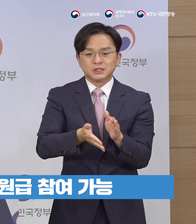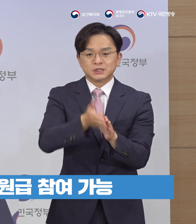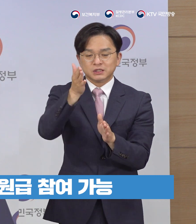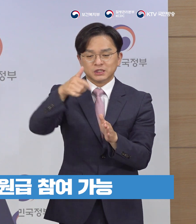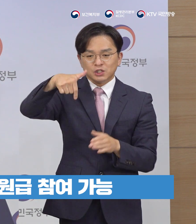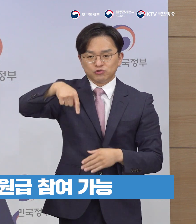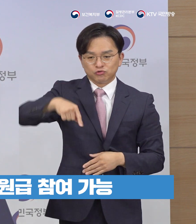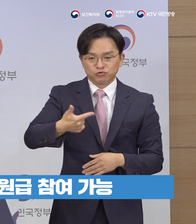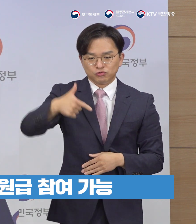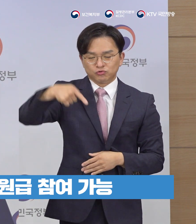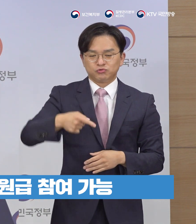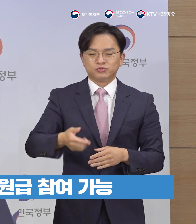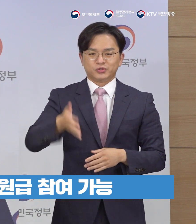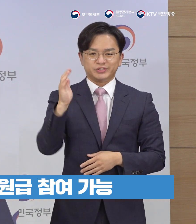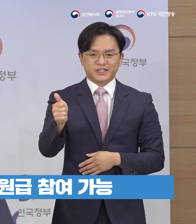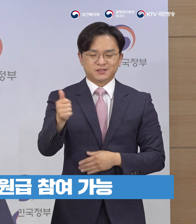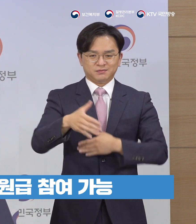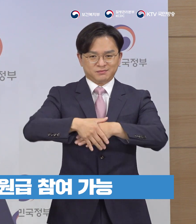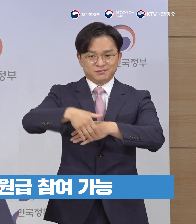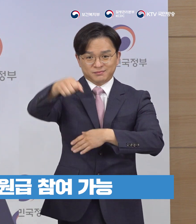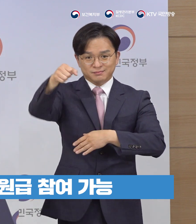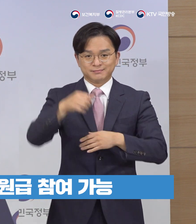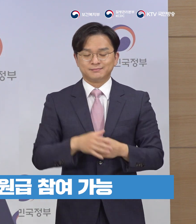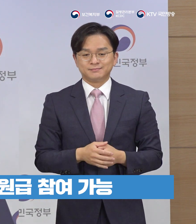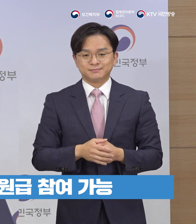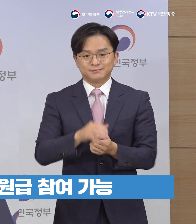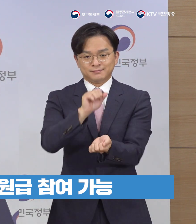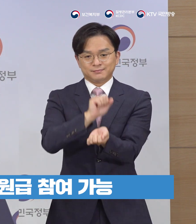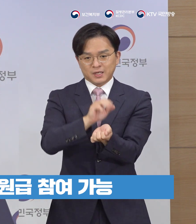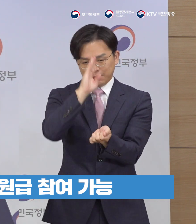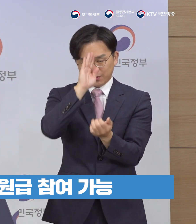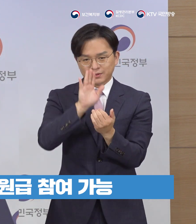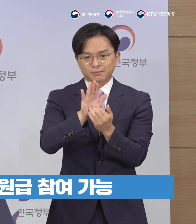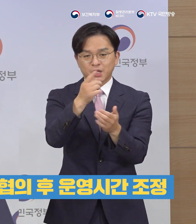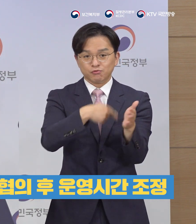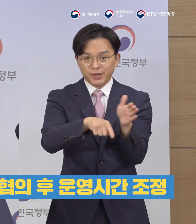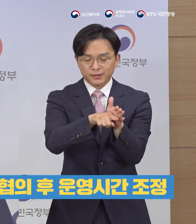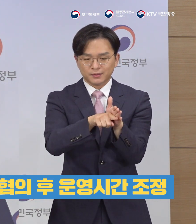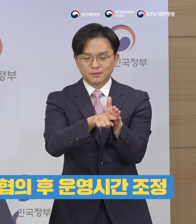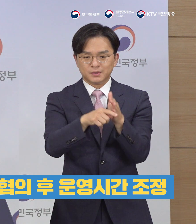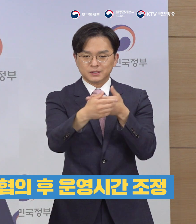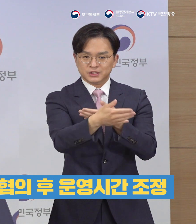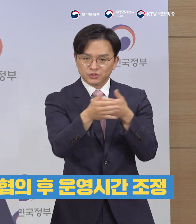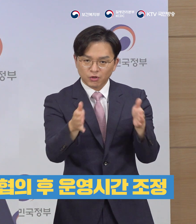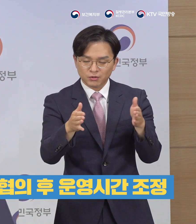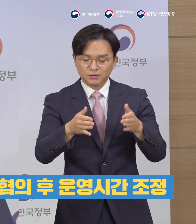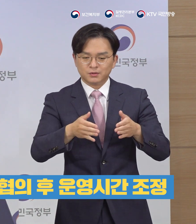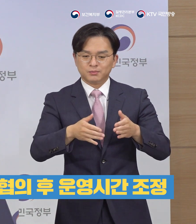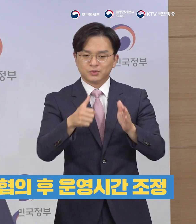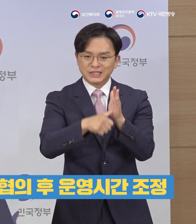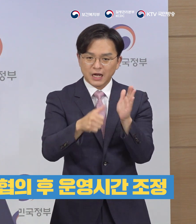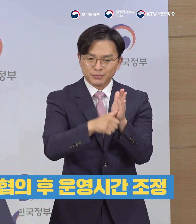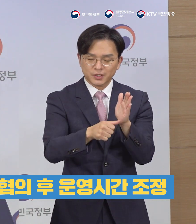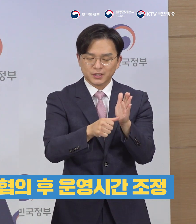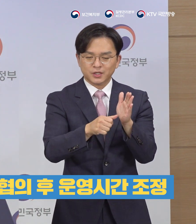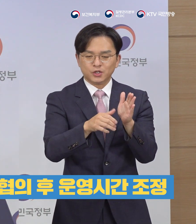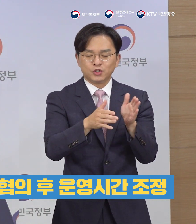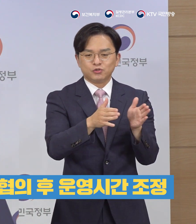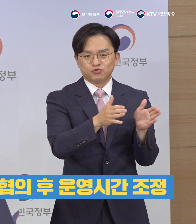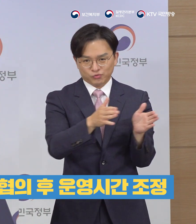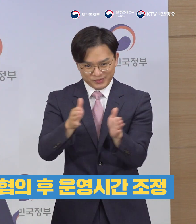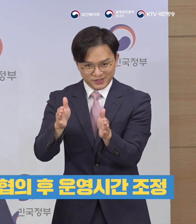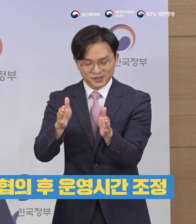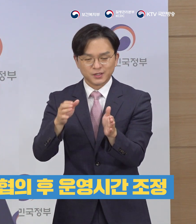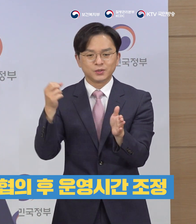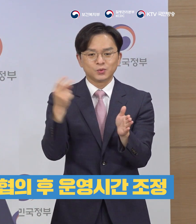의료기관의 참여를 우선으로 하되 병원급 의료기관까지 참여도 가능합니다. 감염 예방을 위한